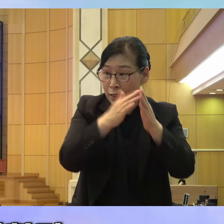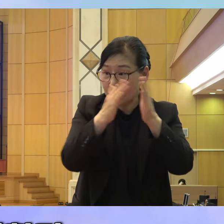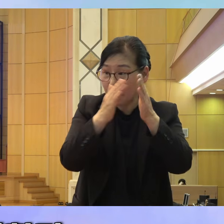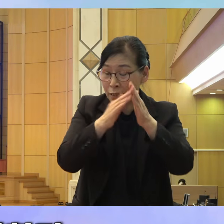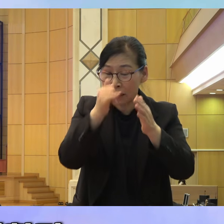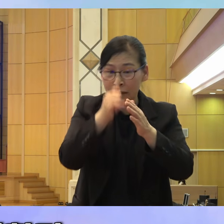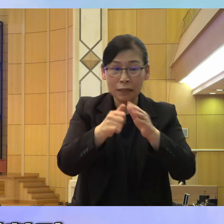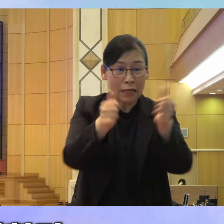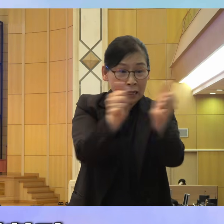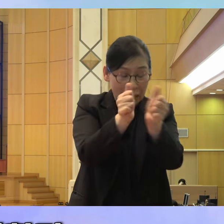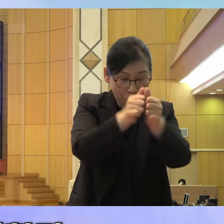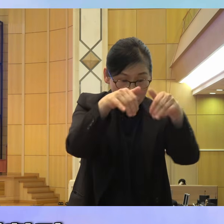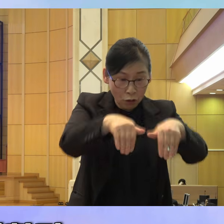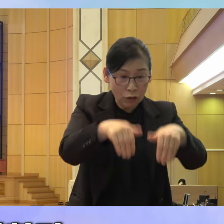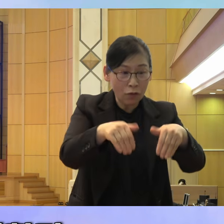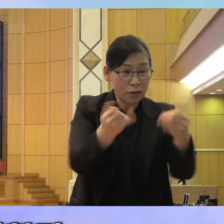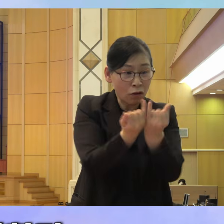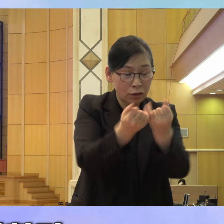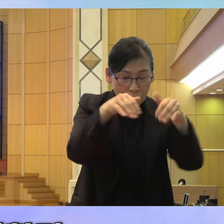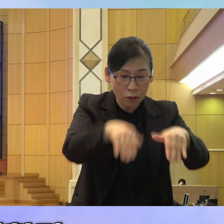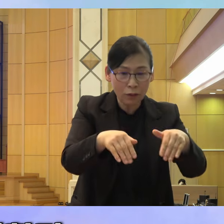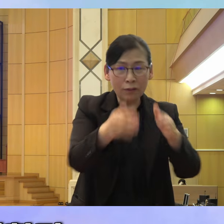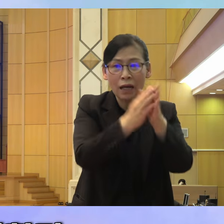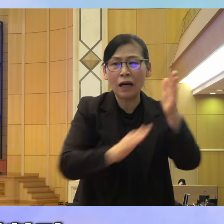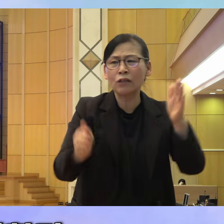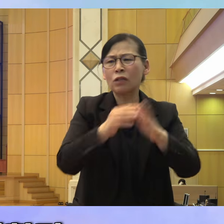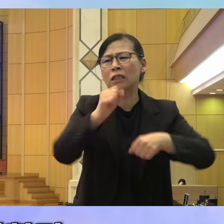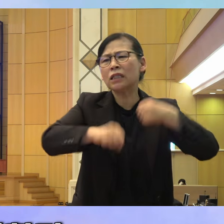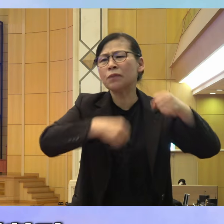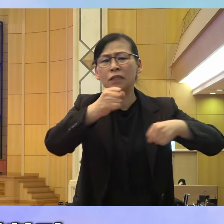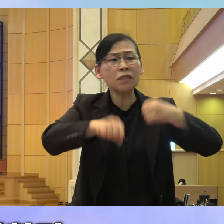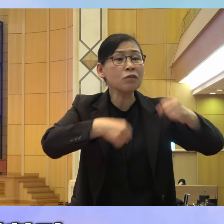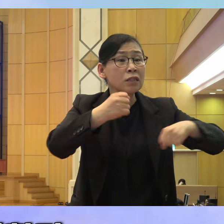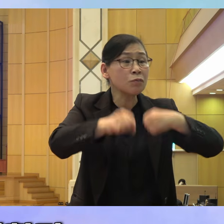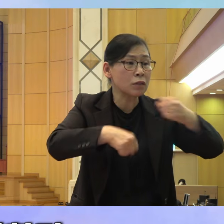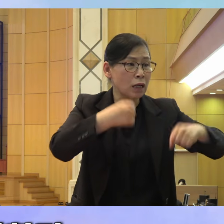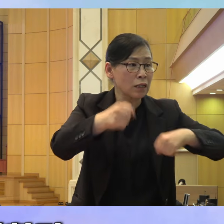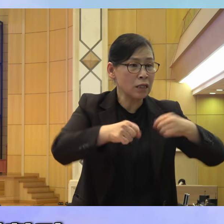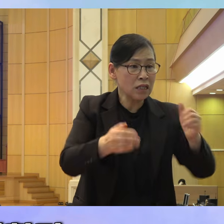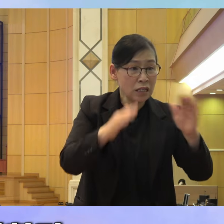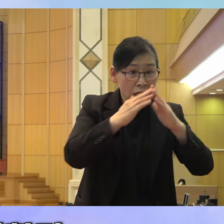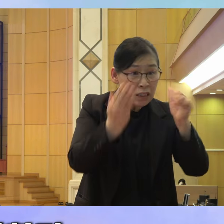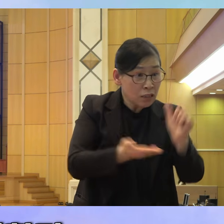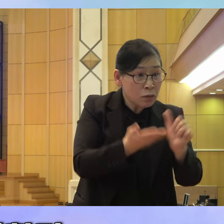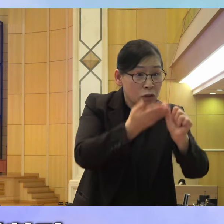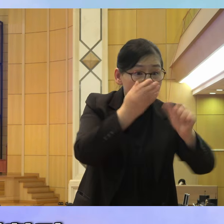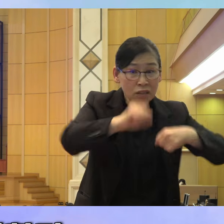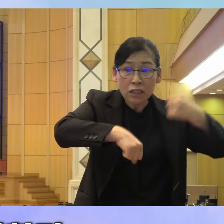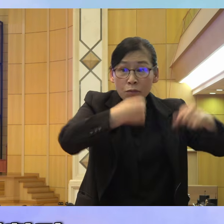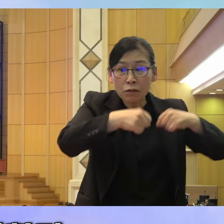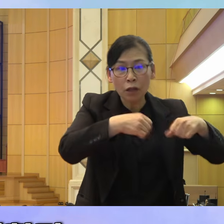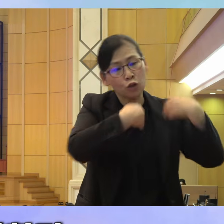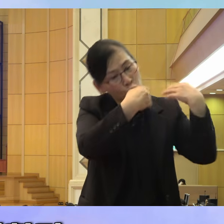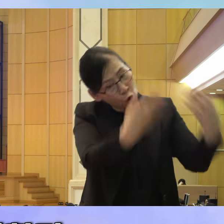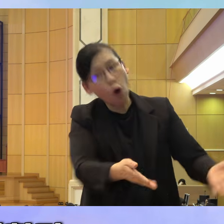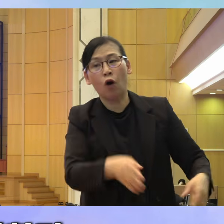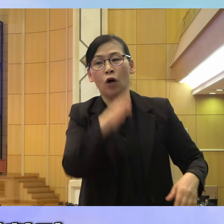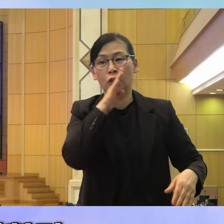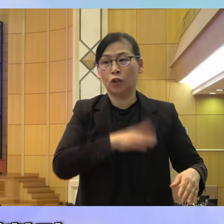있는 남종이나 여종이나 내 가축이나, 심지어 가축까지도 일시키지 말라는 거예요.